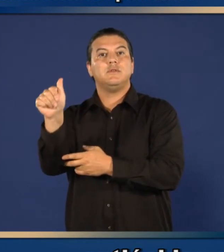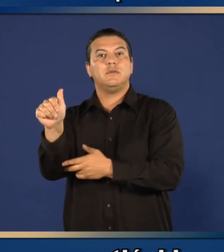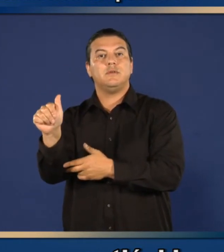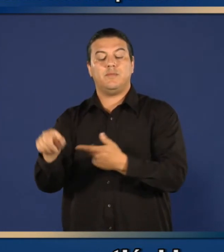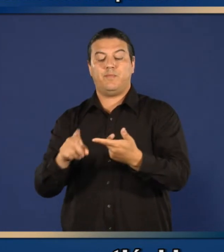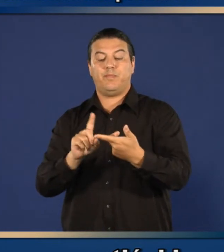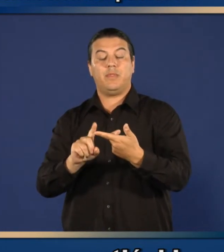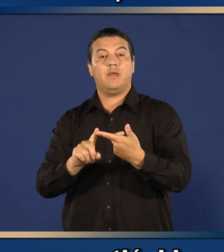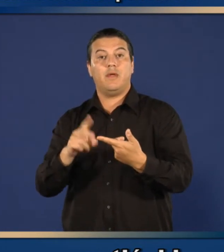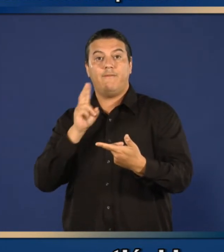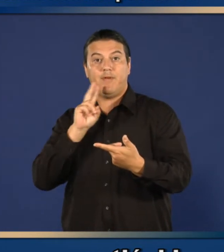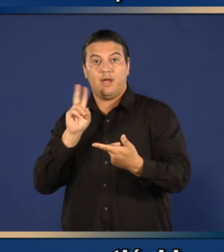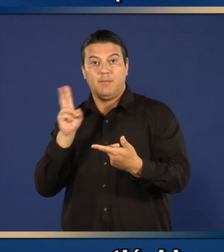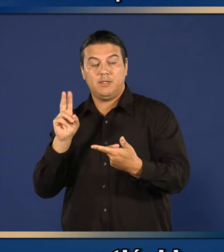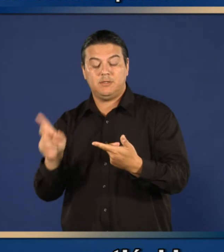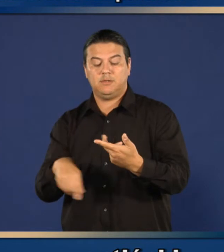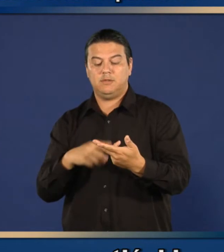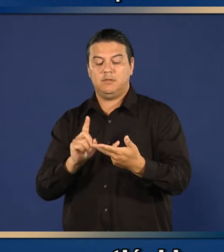y vitaminas